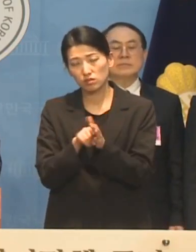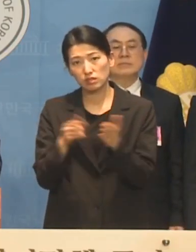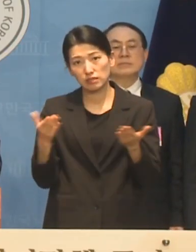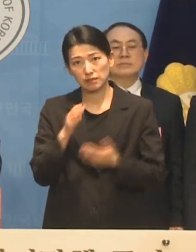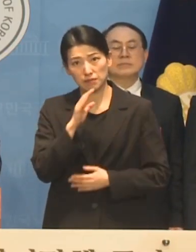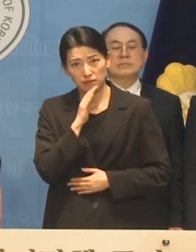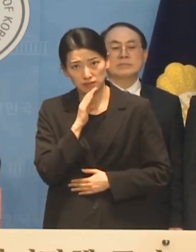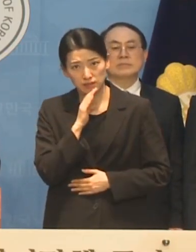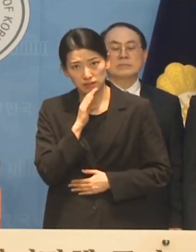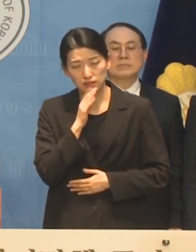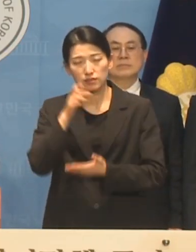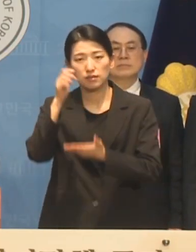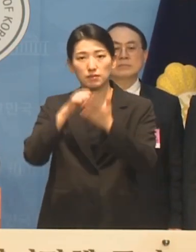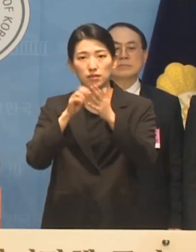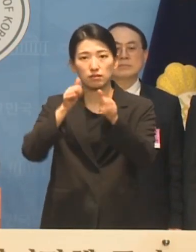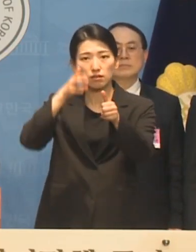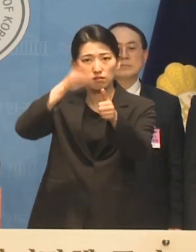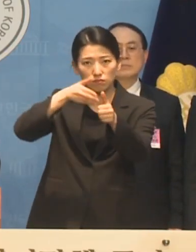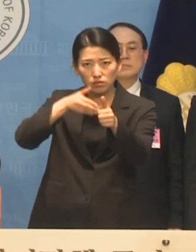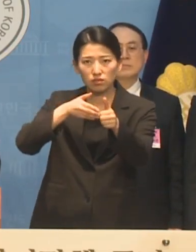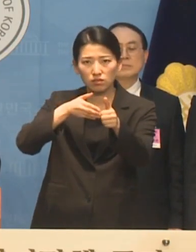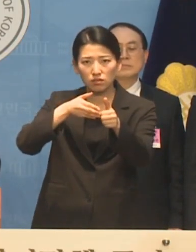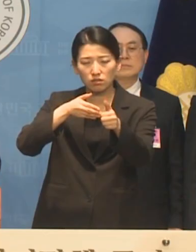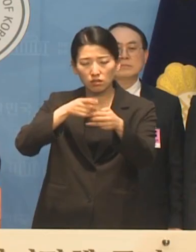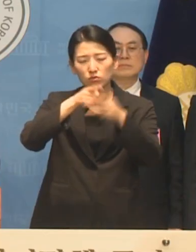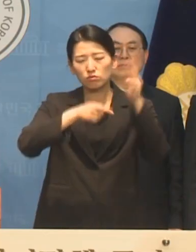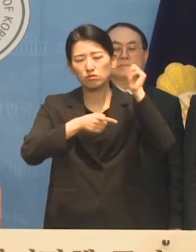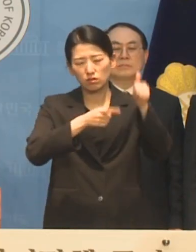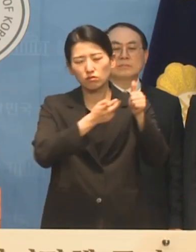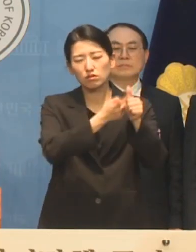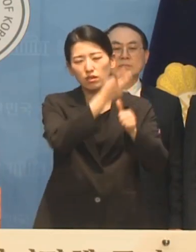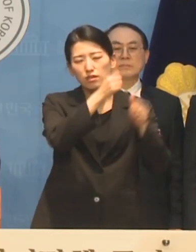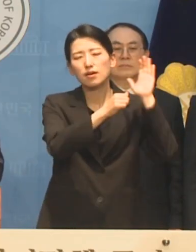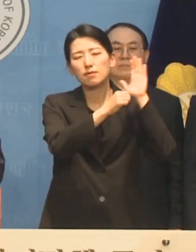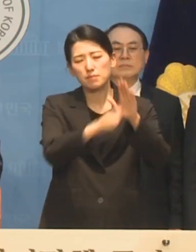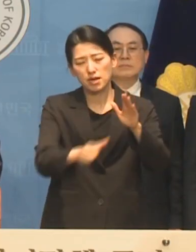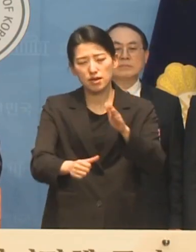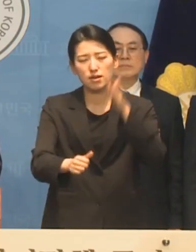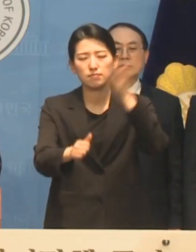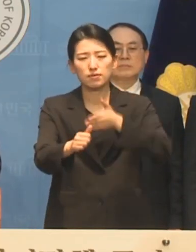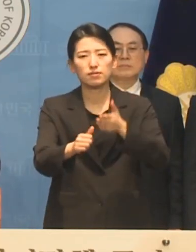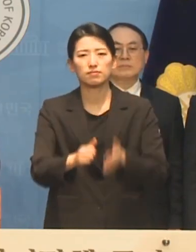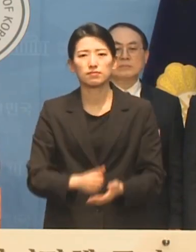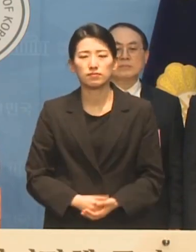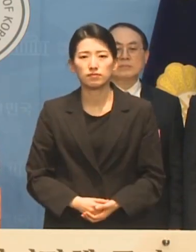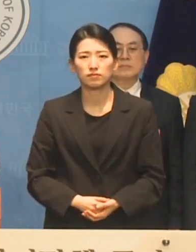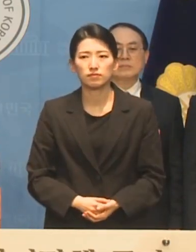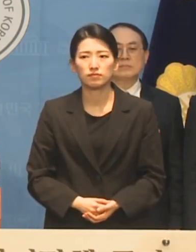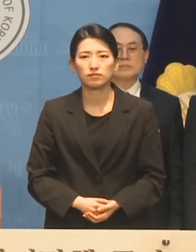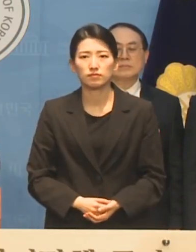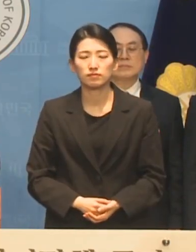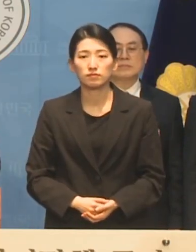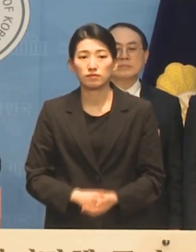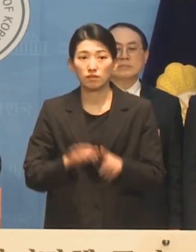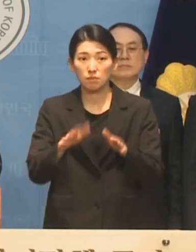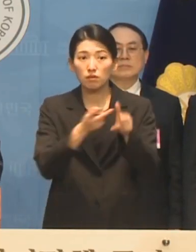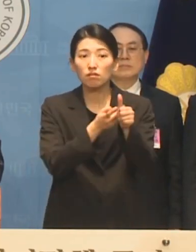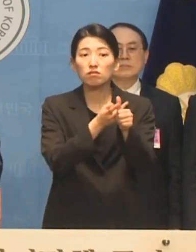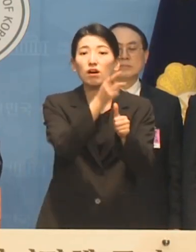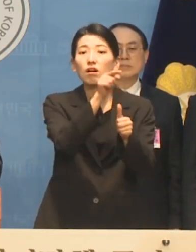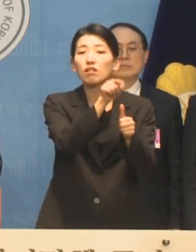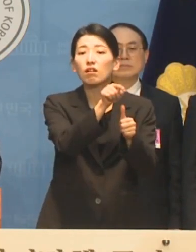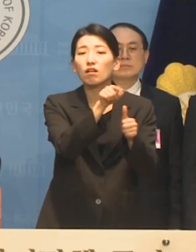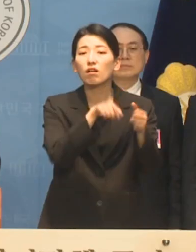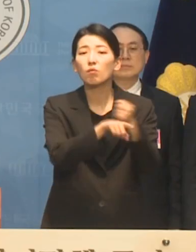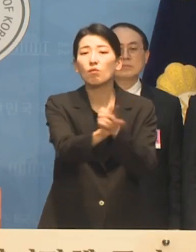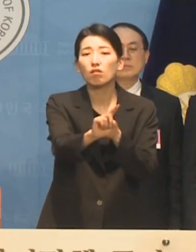헌법재판소는 대통령 탄핵 속초안을 속히 각하해야 할 것입니다. 특별히 이번 탄핵 사태는